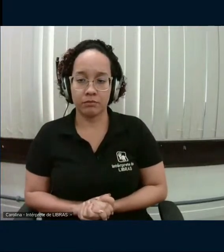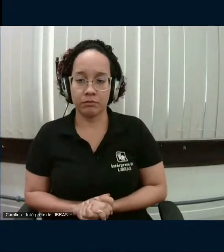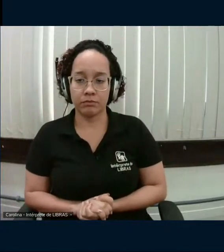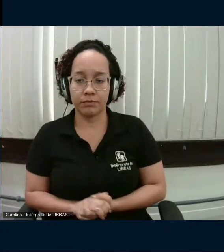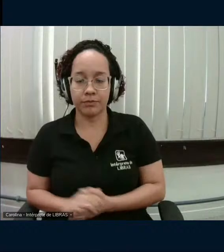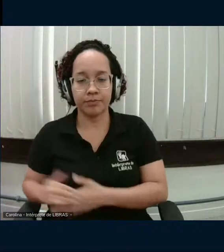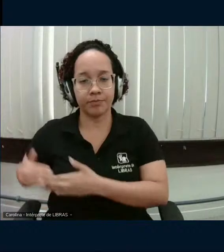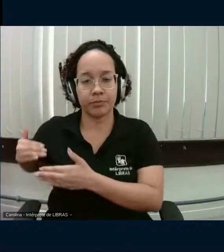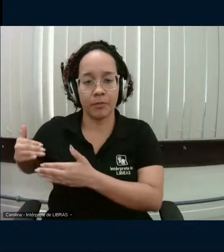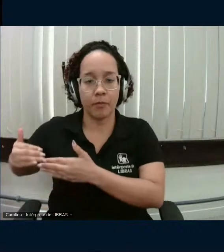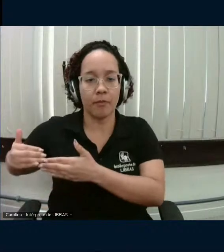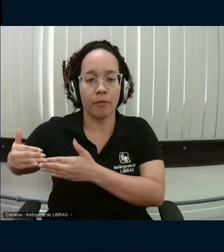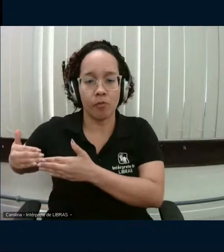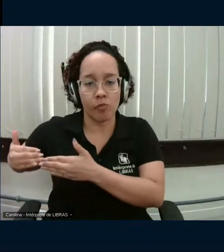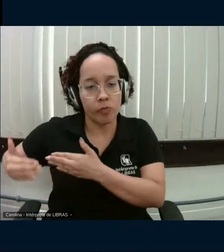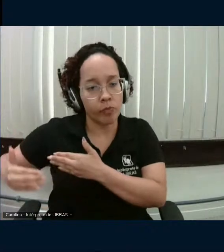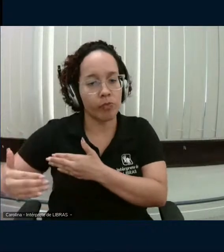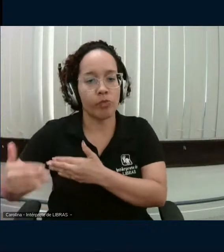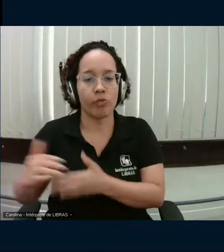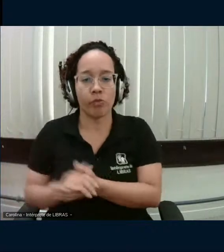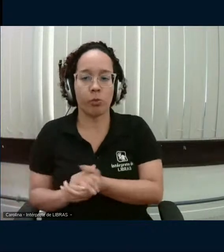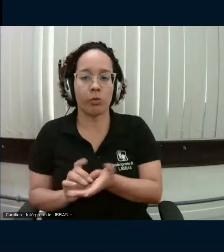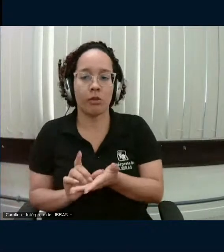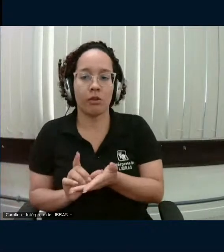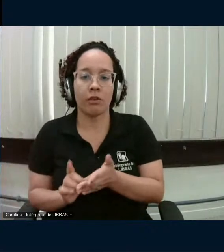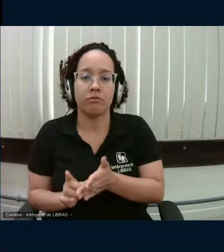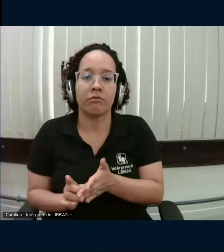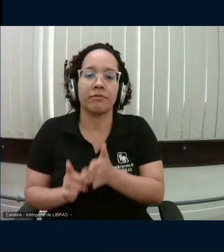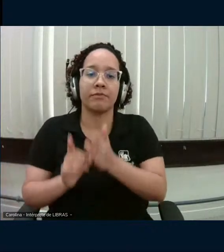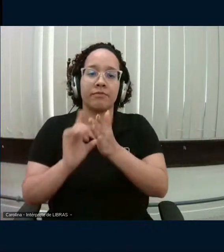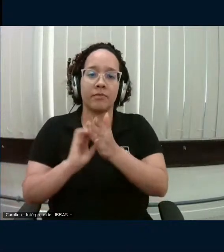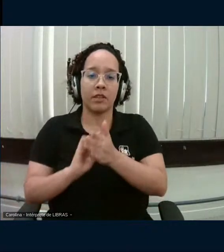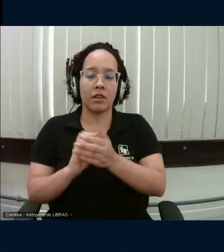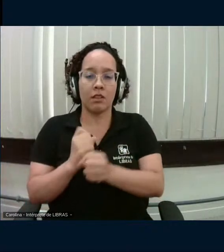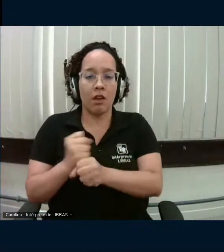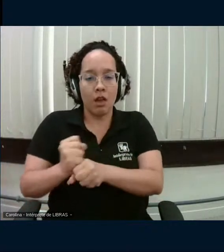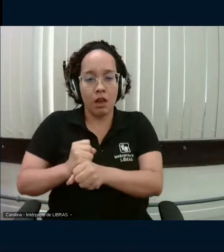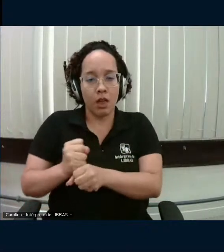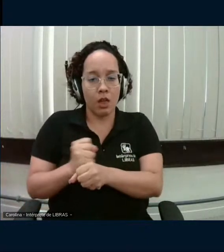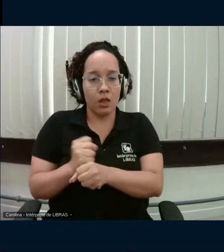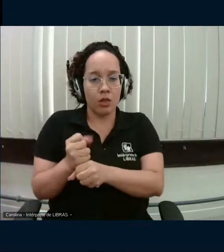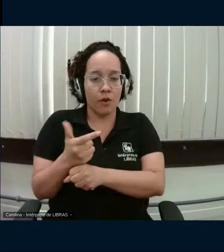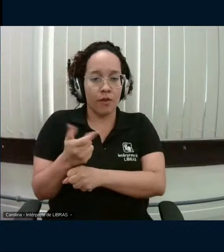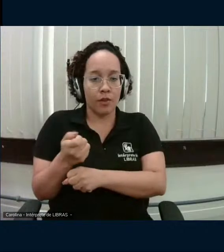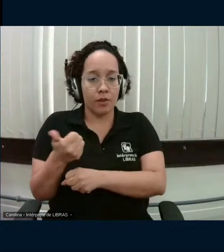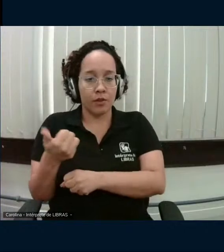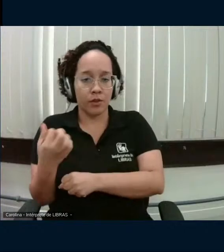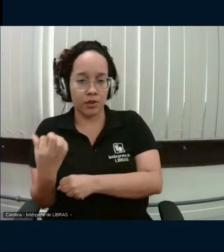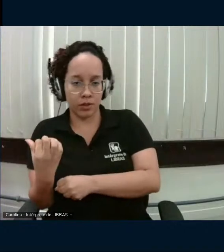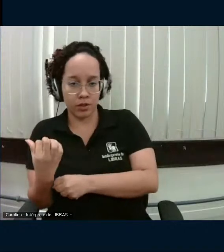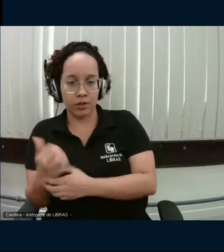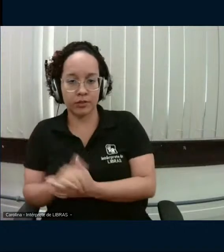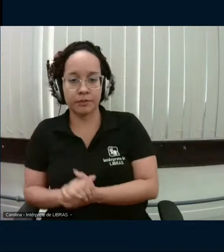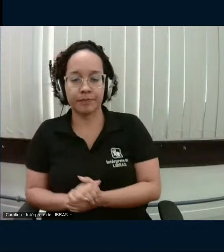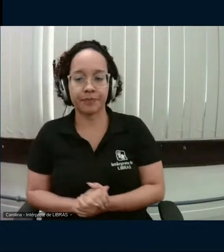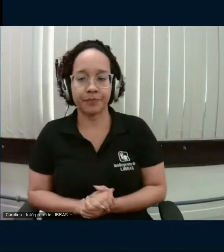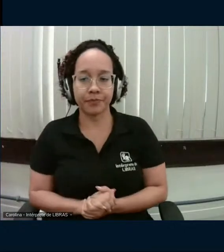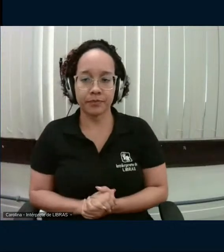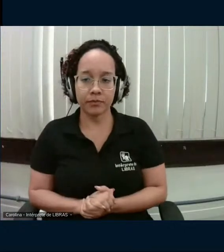recente. E aí, antes de entrar em 2016, eu vou mencionar o